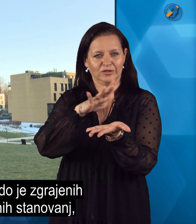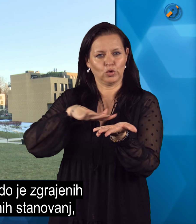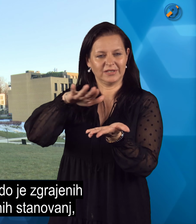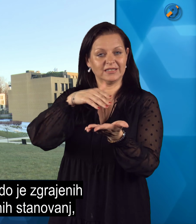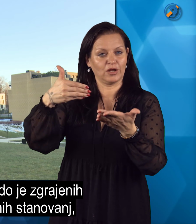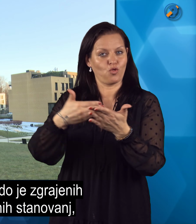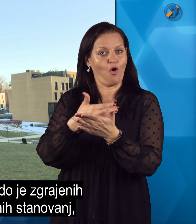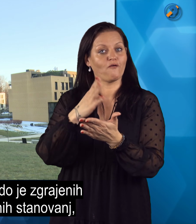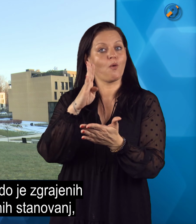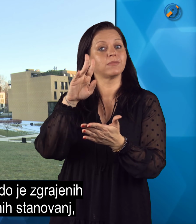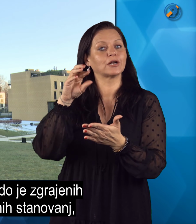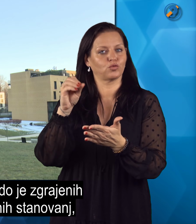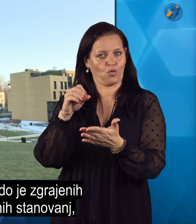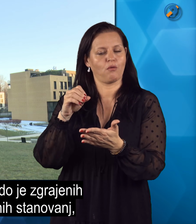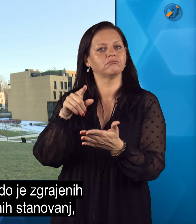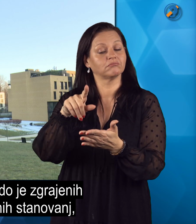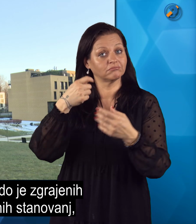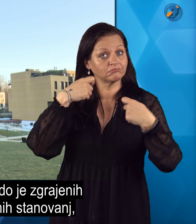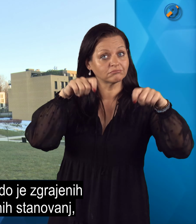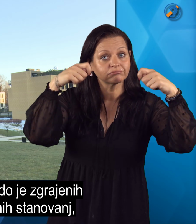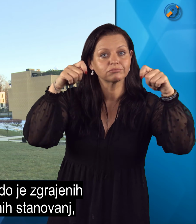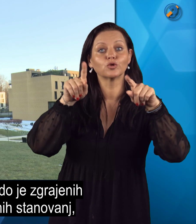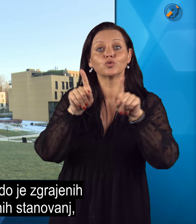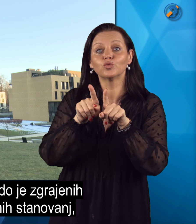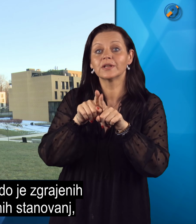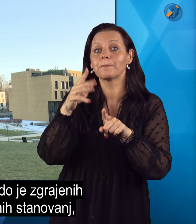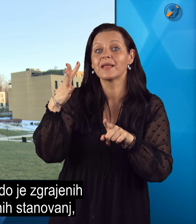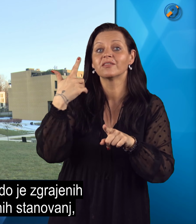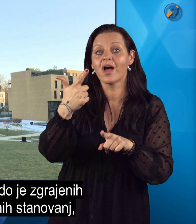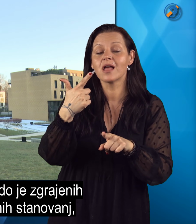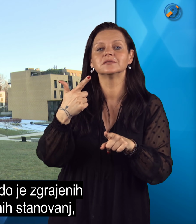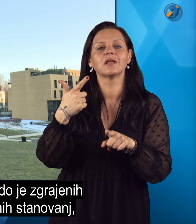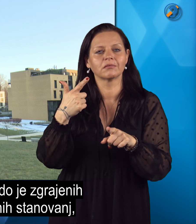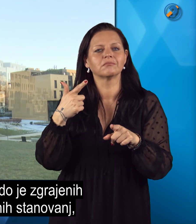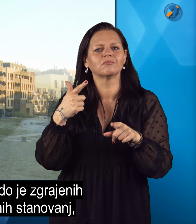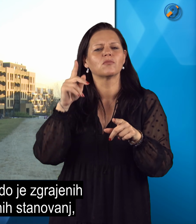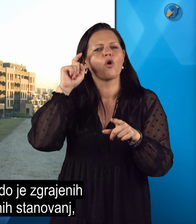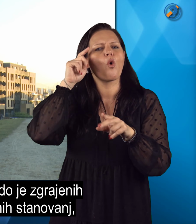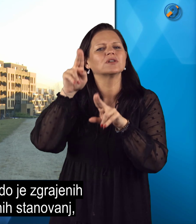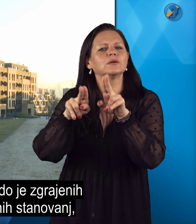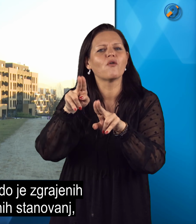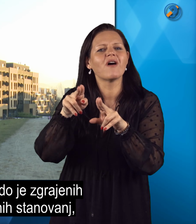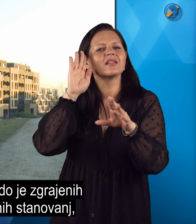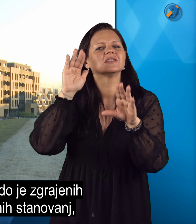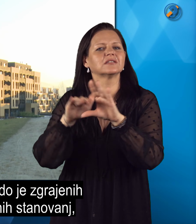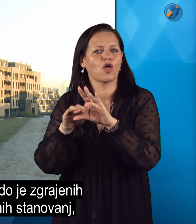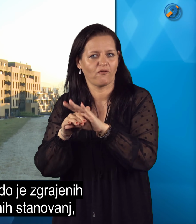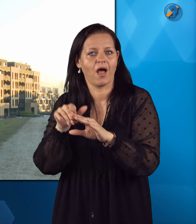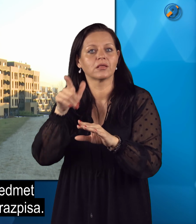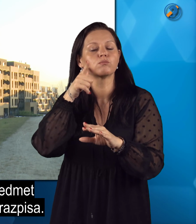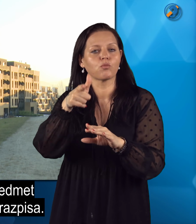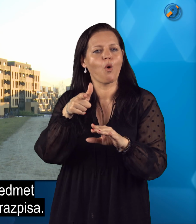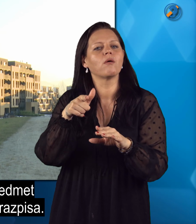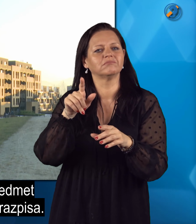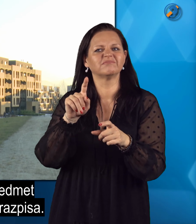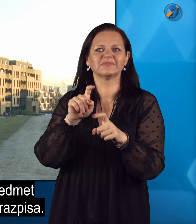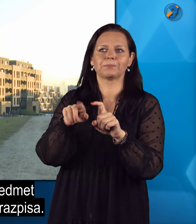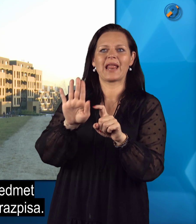V soseski Novo Brdo je zgrajenih tudi 25 oskrbovanih stanovanj, ki bodo predmet posebnega razpisa.